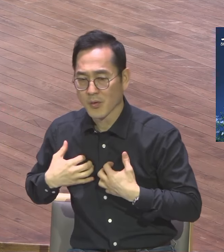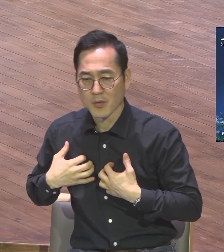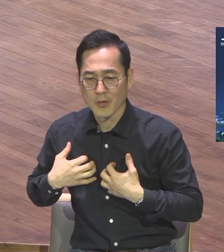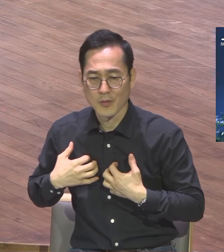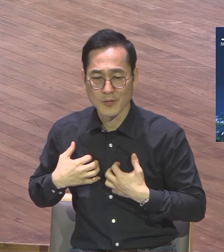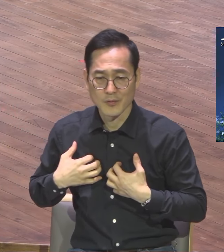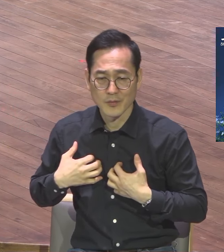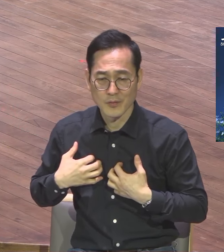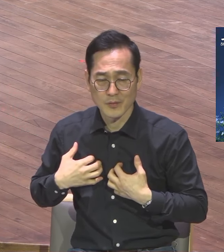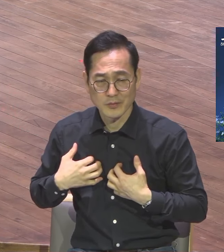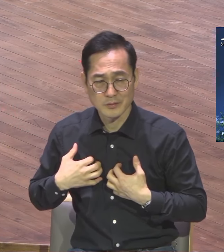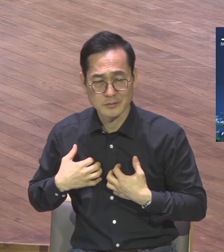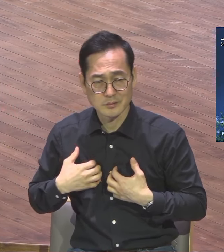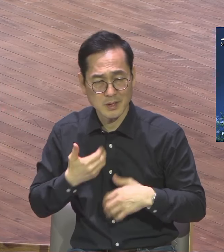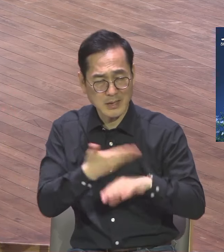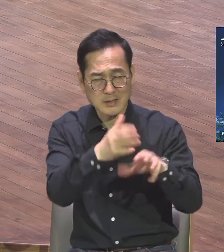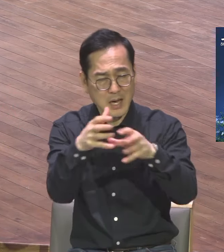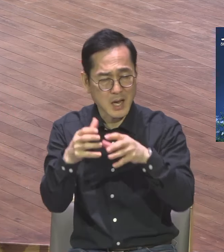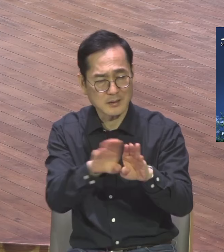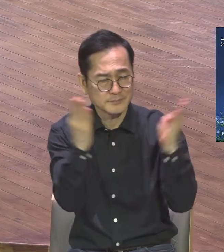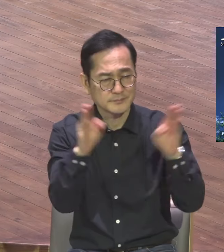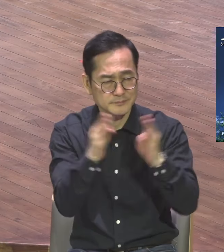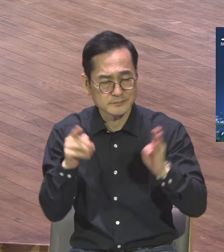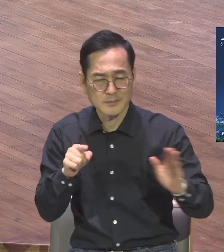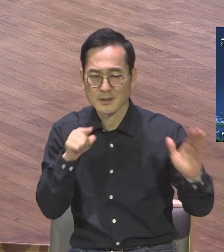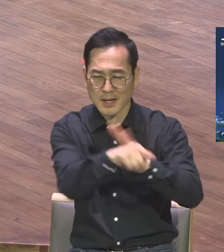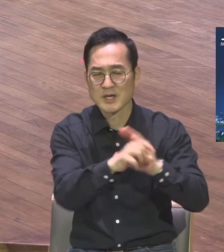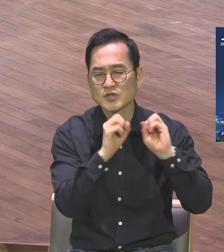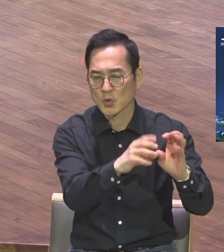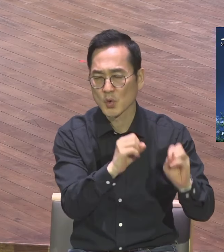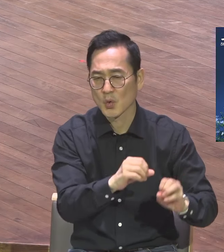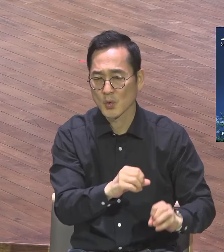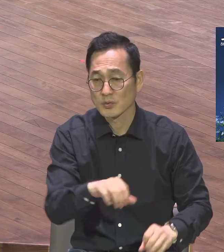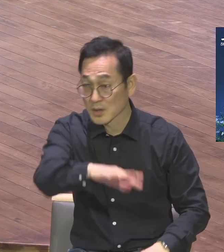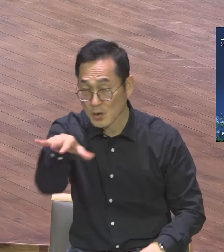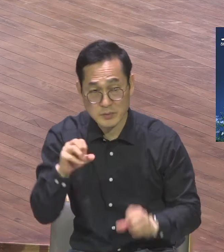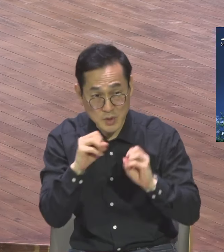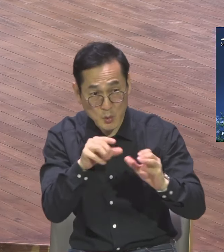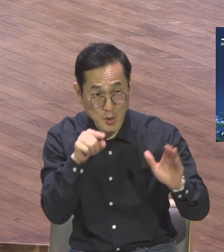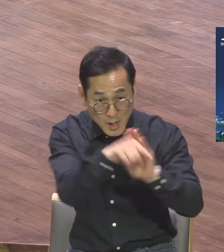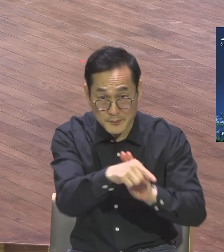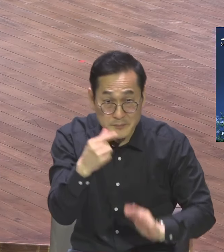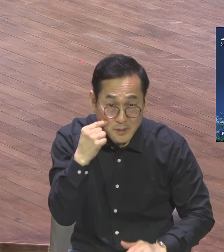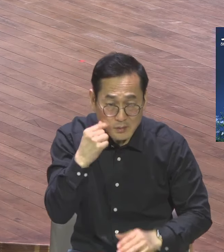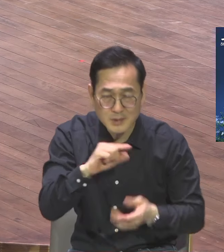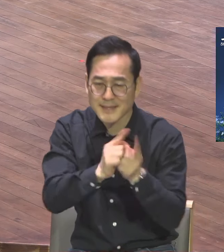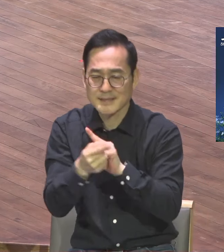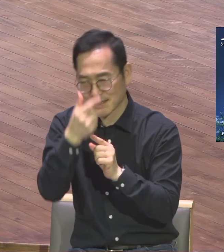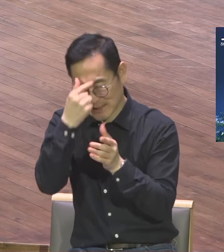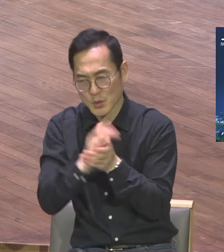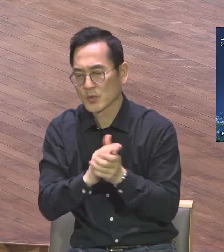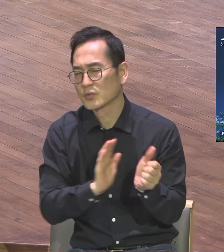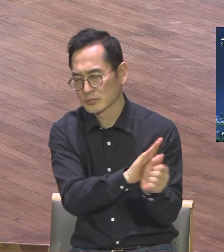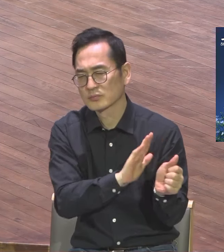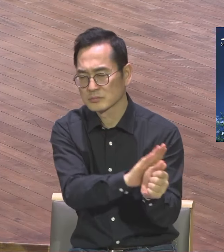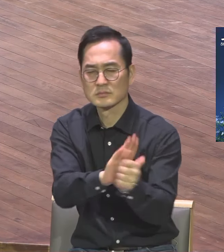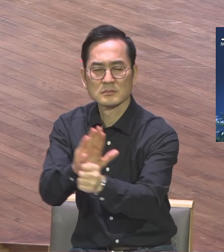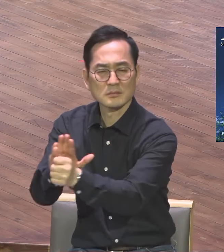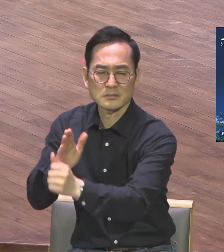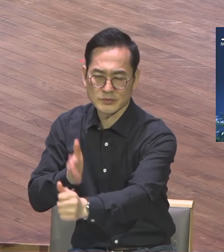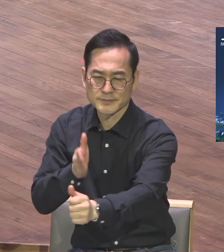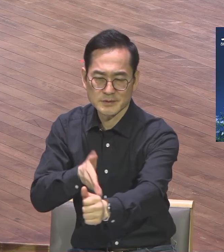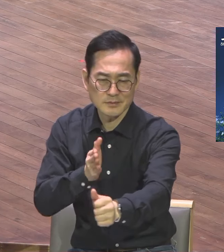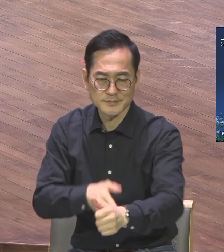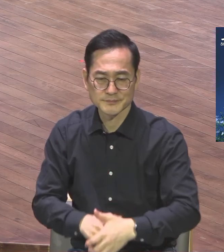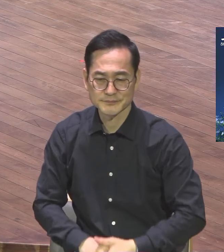여기서라도 집중적으로 기도해 주시기 바랍니다. 여러분 뭔 기도합니까? 기도 내용이 뭐냐고요? 성교가 들어가지 않는 기도는